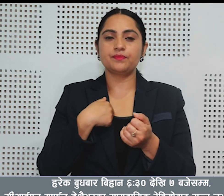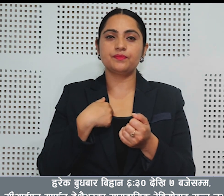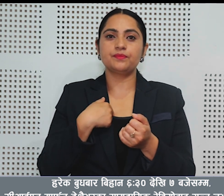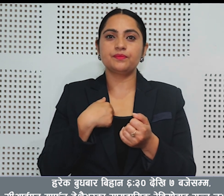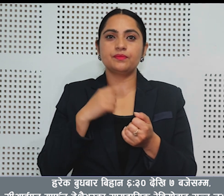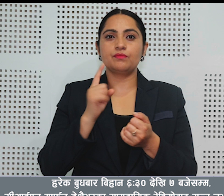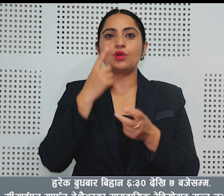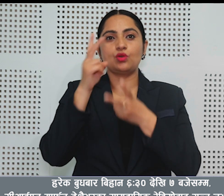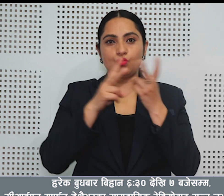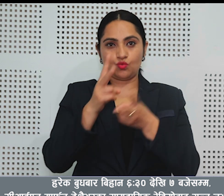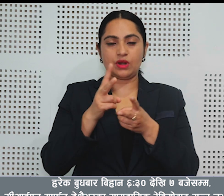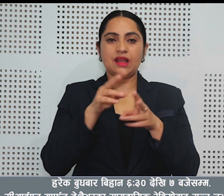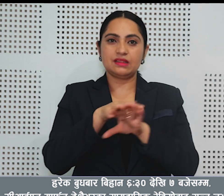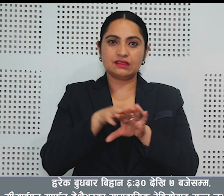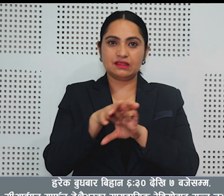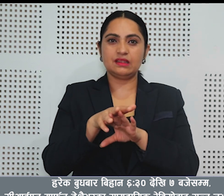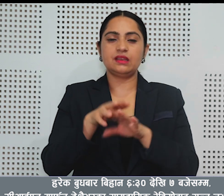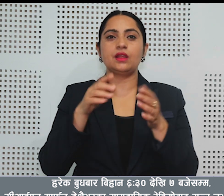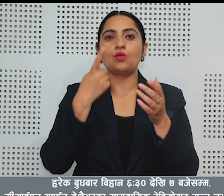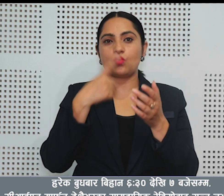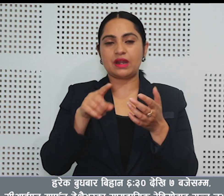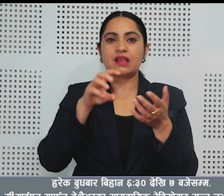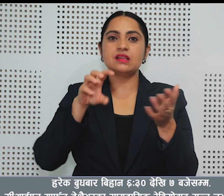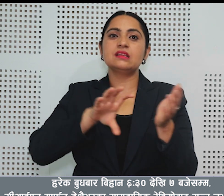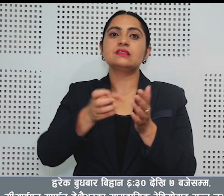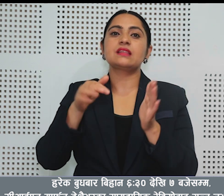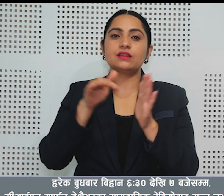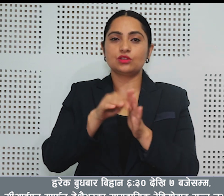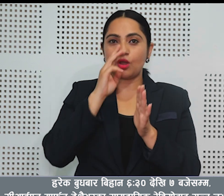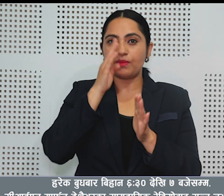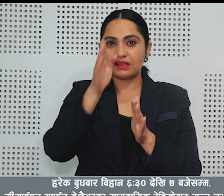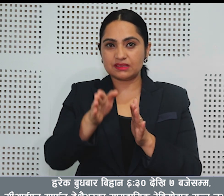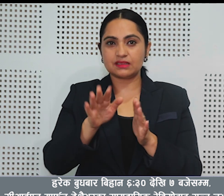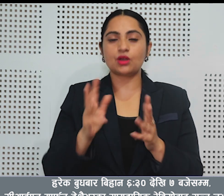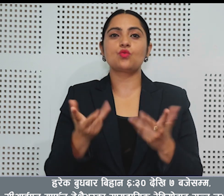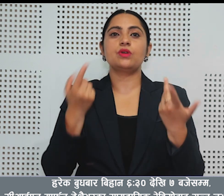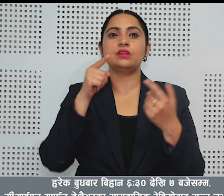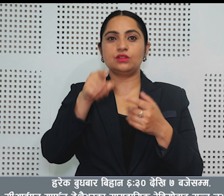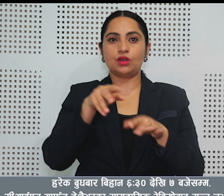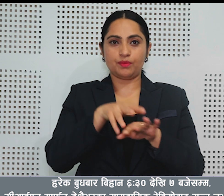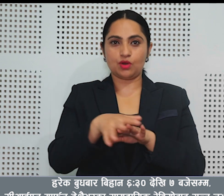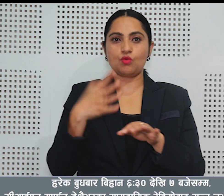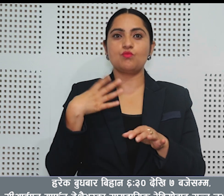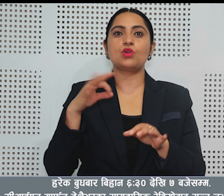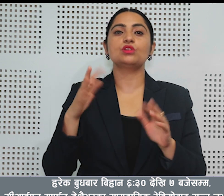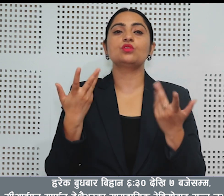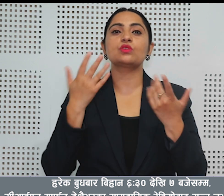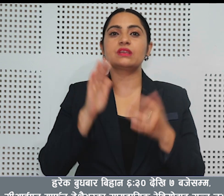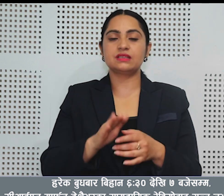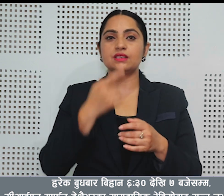भएकोले पहिलो कुरा चाहिँ मैले धेरैवटा स्थानीय तहमा जाँदा उहाँहरू राम्रो छ भन्नुहुन्छ, तर खोइ त तपाईँहरूको प्रतिनिधित्वहरू के